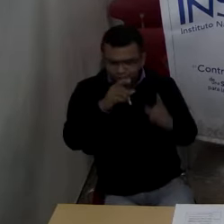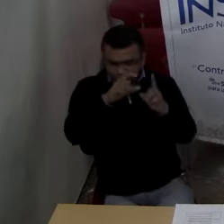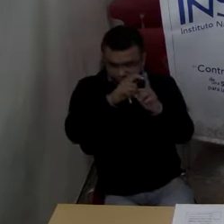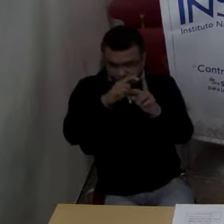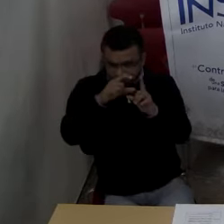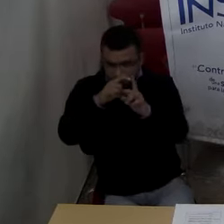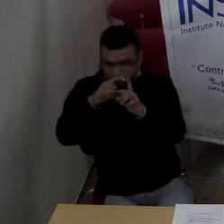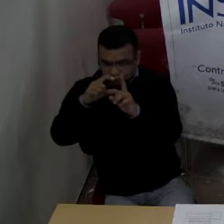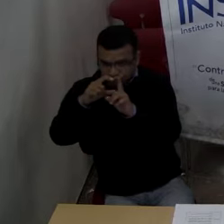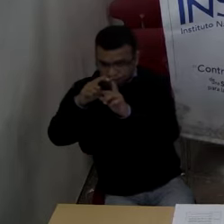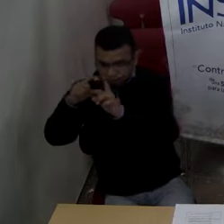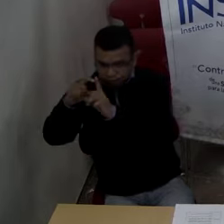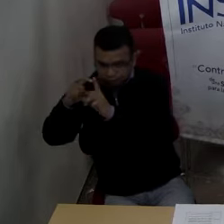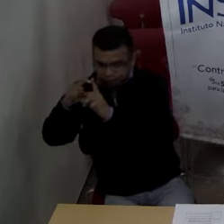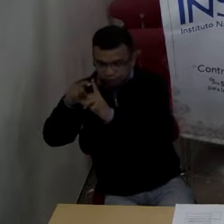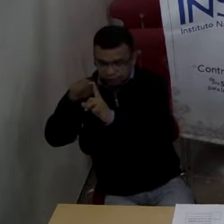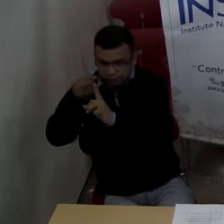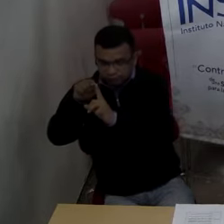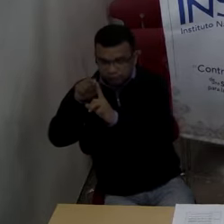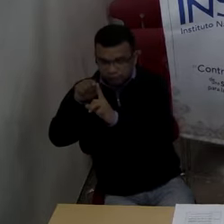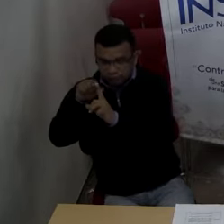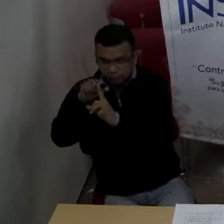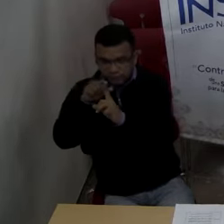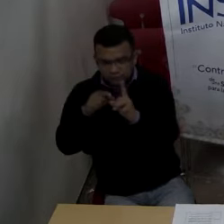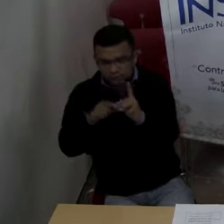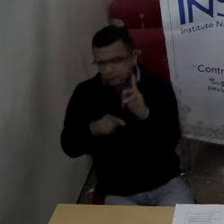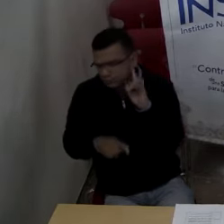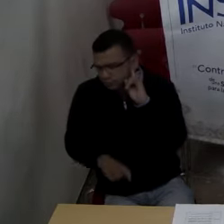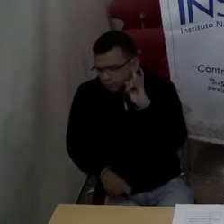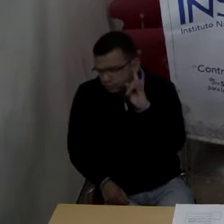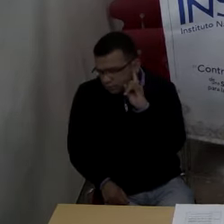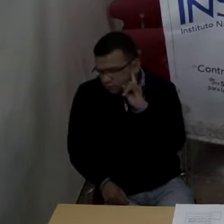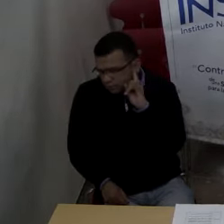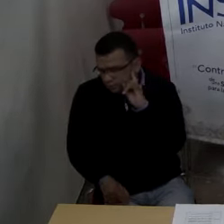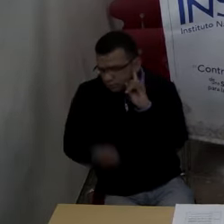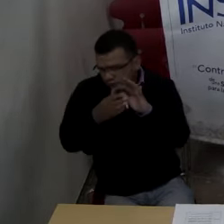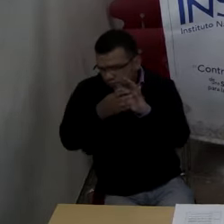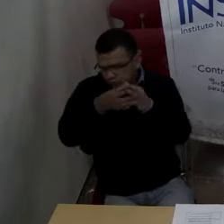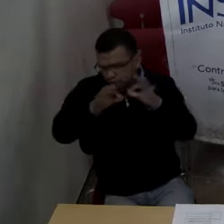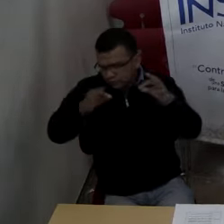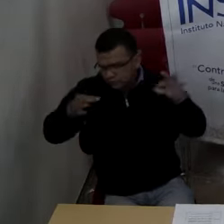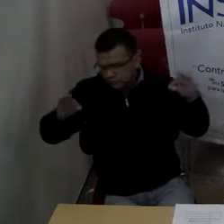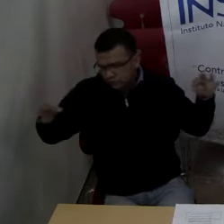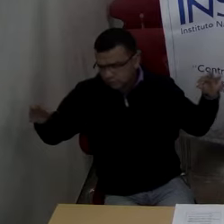esta palabra puede estar ausente. Un ejemplo,